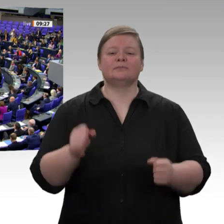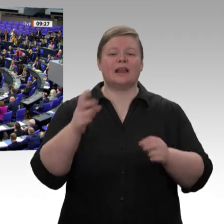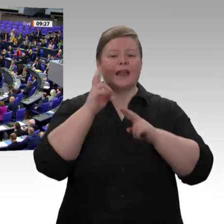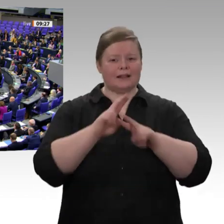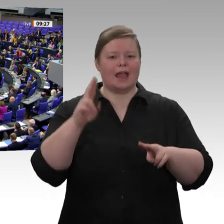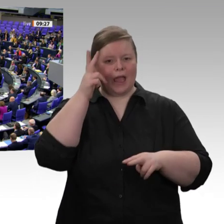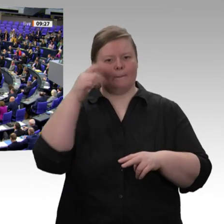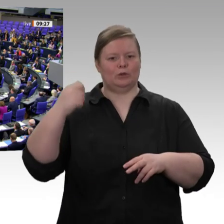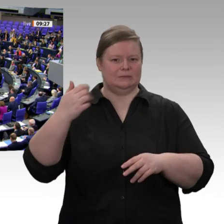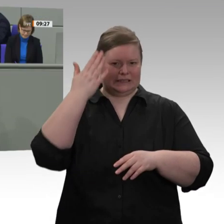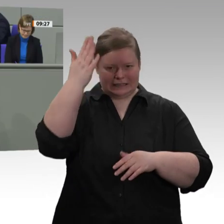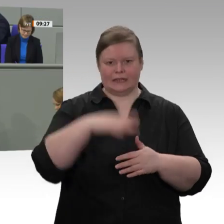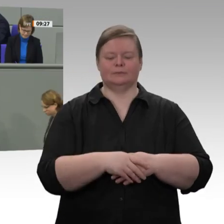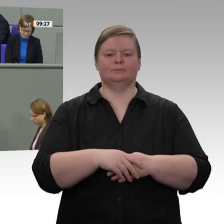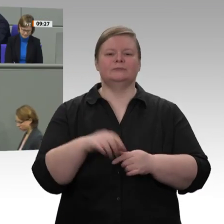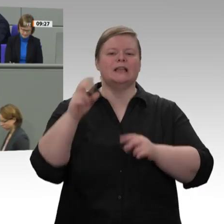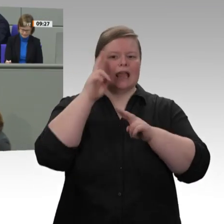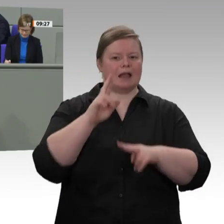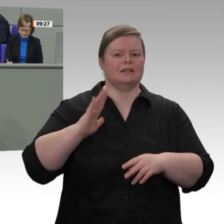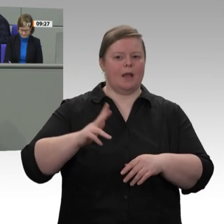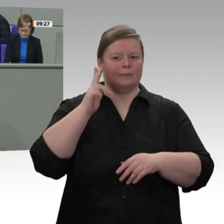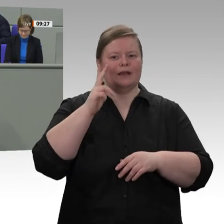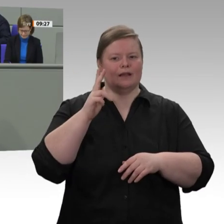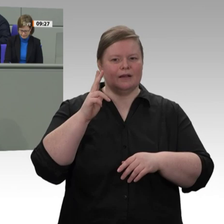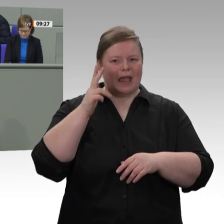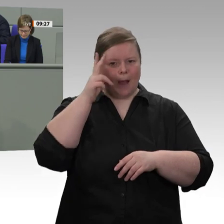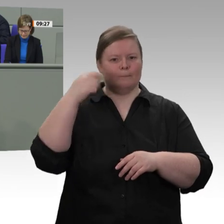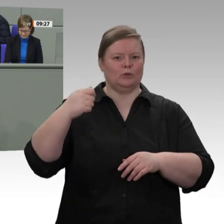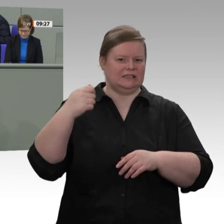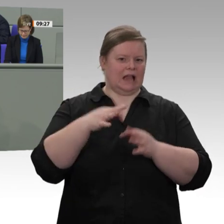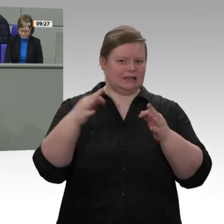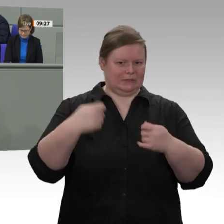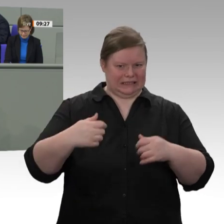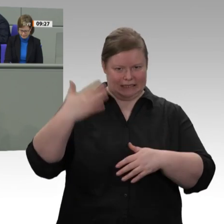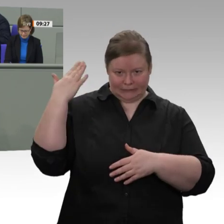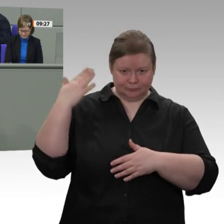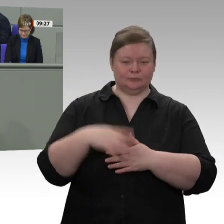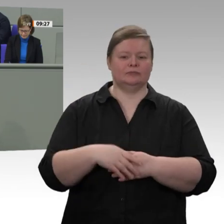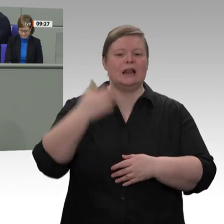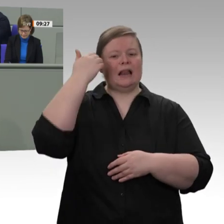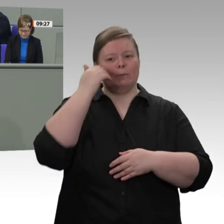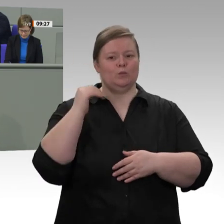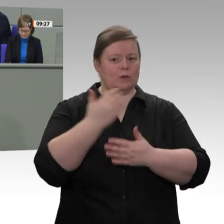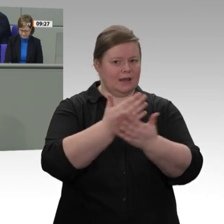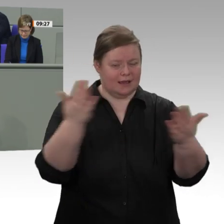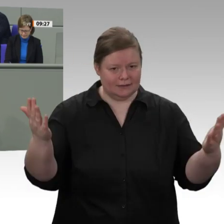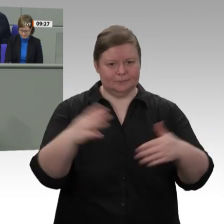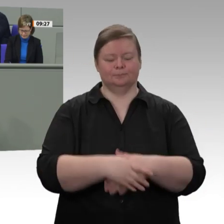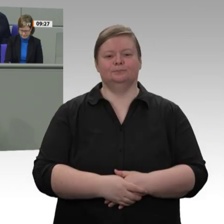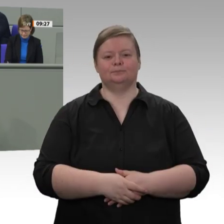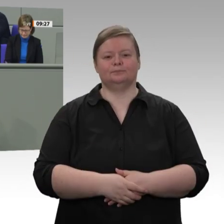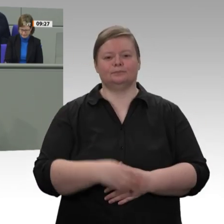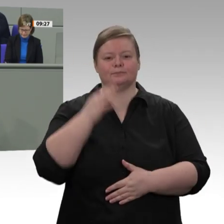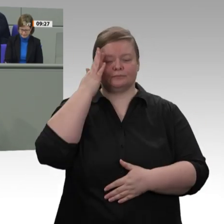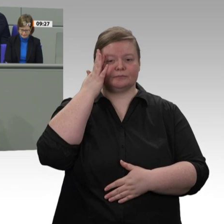und Kollegen, die Debatte heute ist dringlich und unerlässlich. Mein Vorredner hat